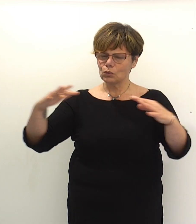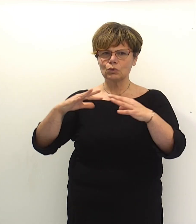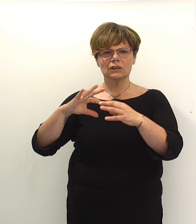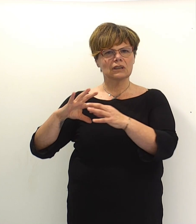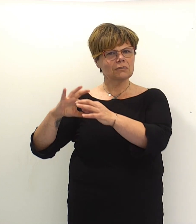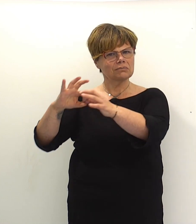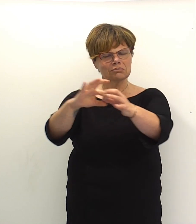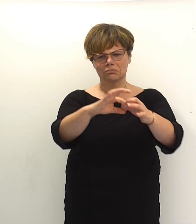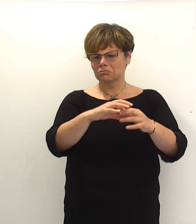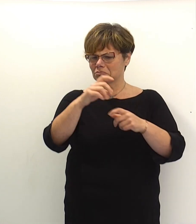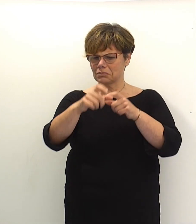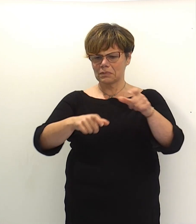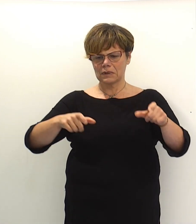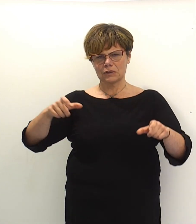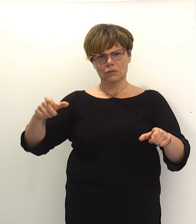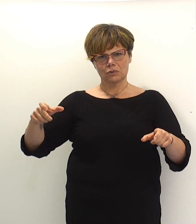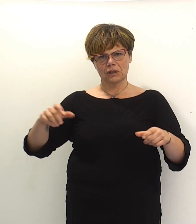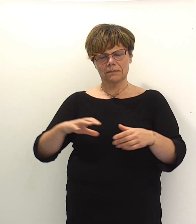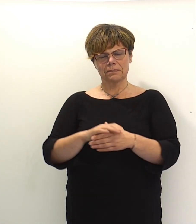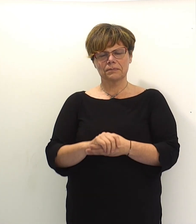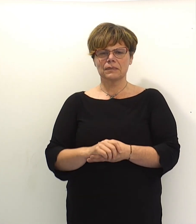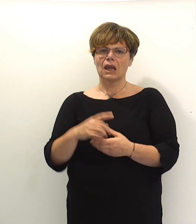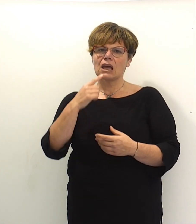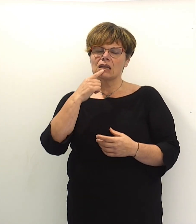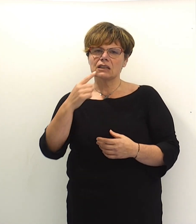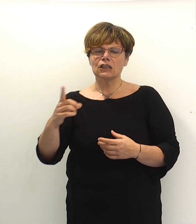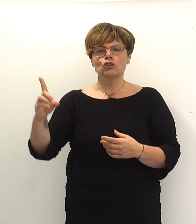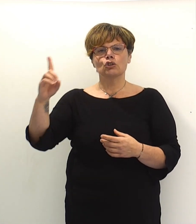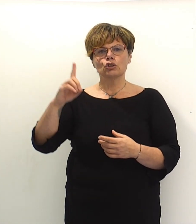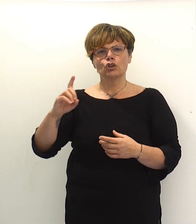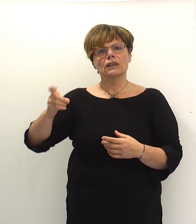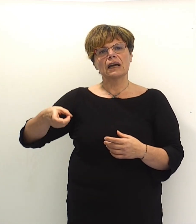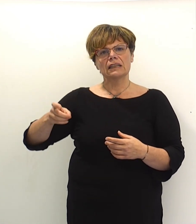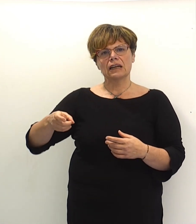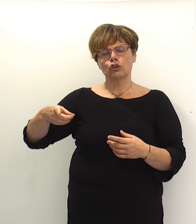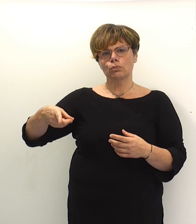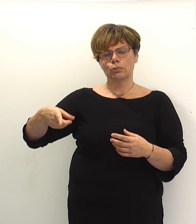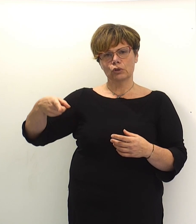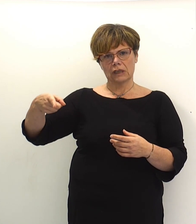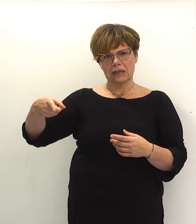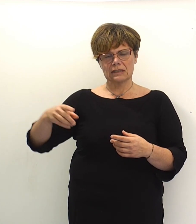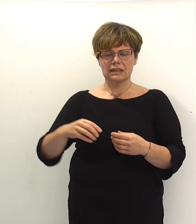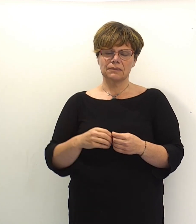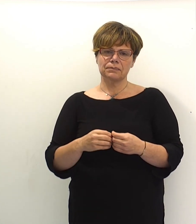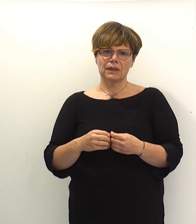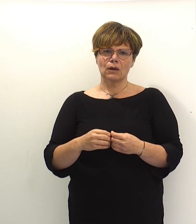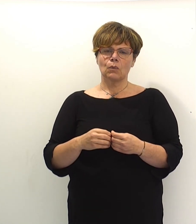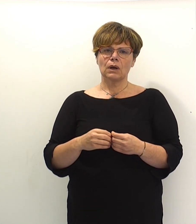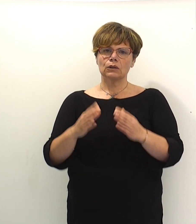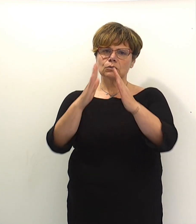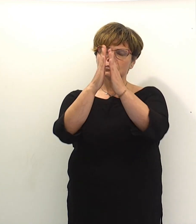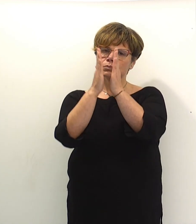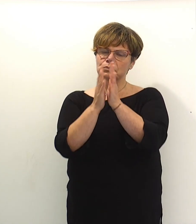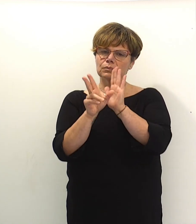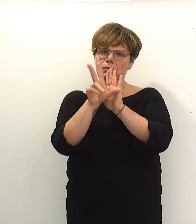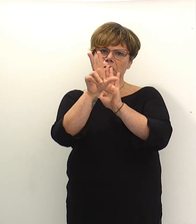comunità. Così ha affermato Don Gaetano Pugliese al termine dell'omelia